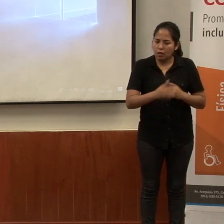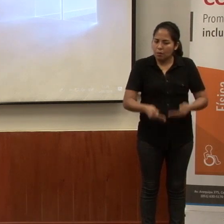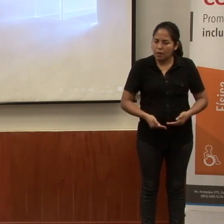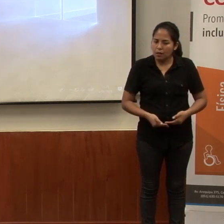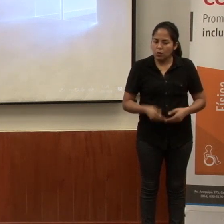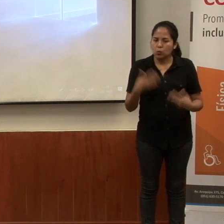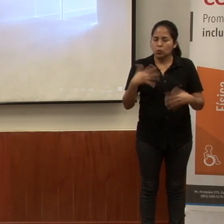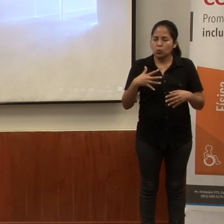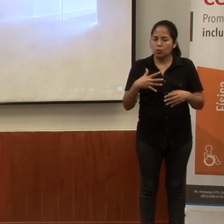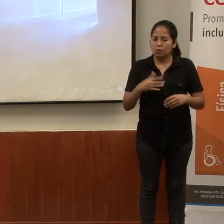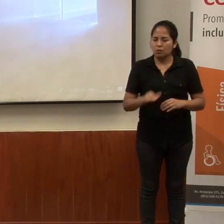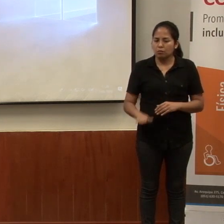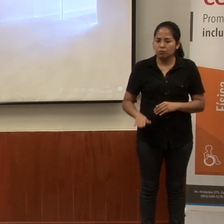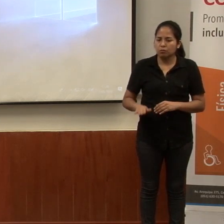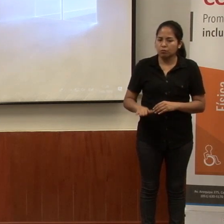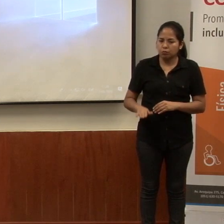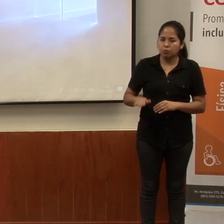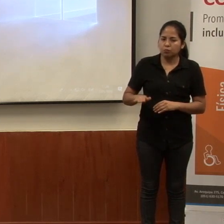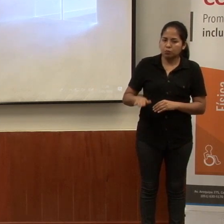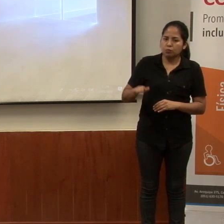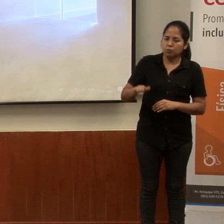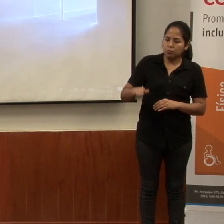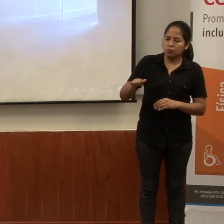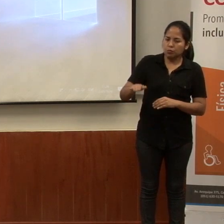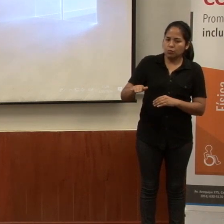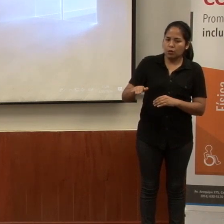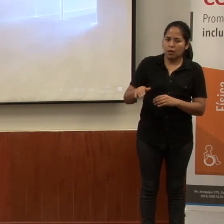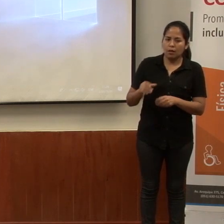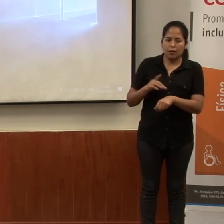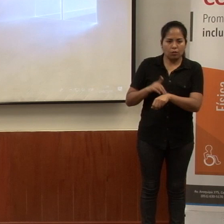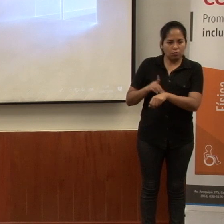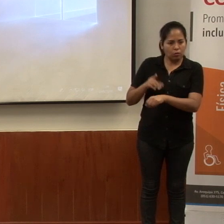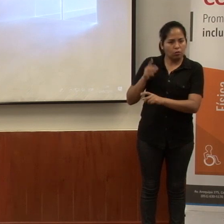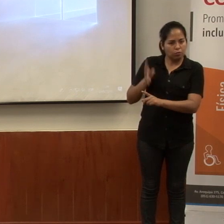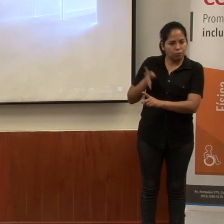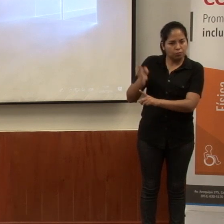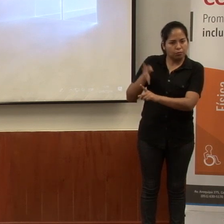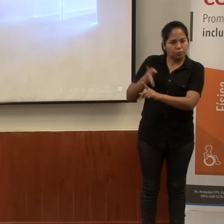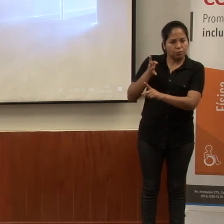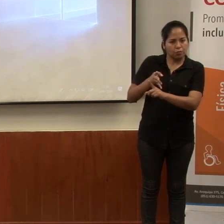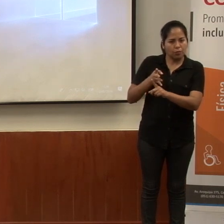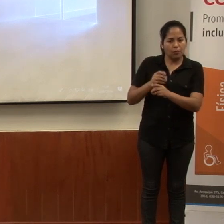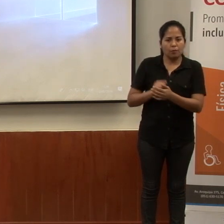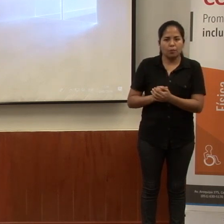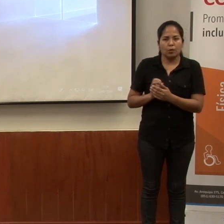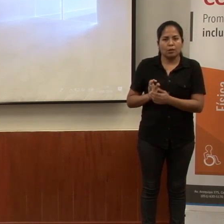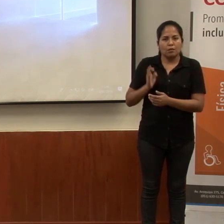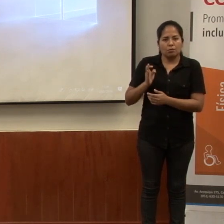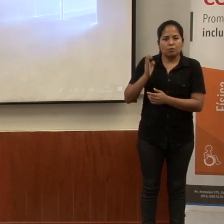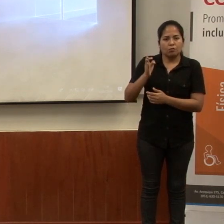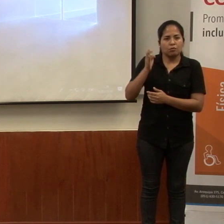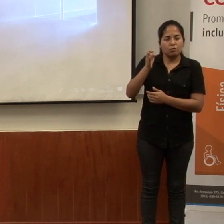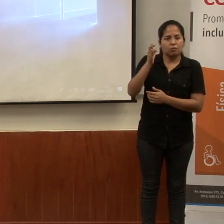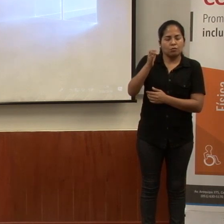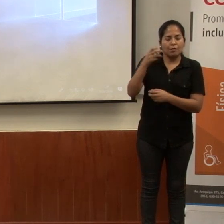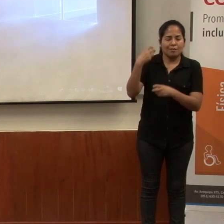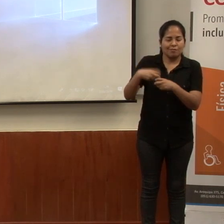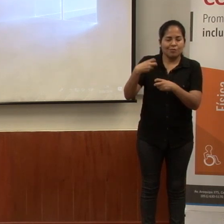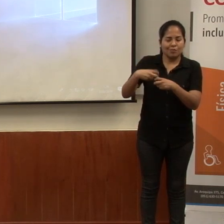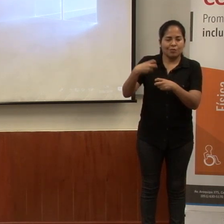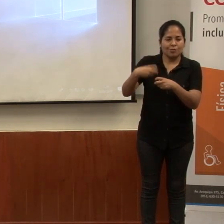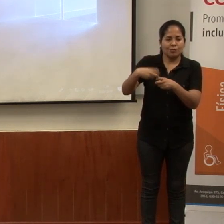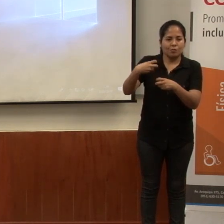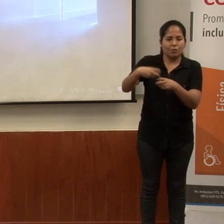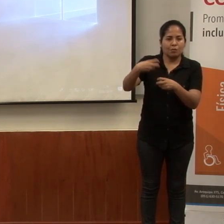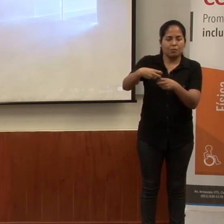detecto deficiencias, los intervengo. ¿Por qué? Para que el riesgo no se convierta en deficiencia, la deficiencia